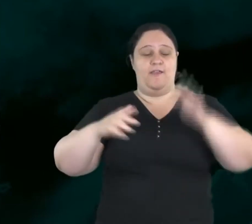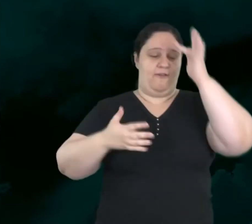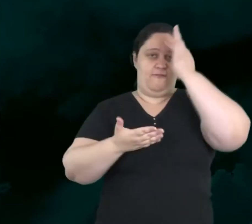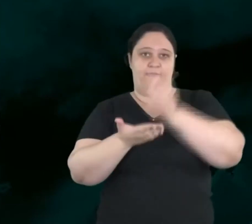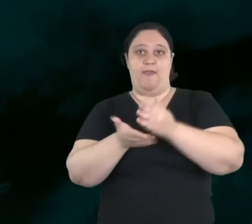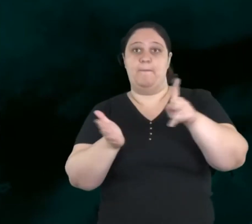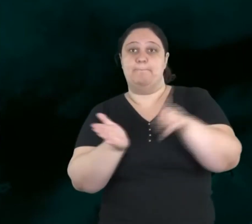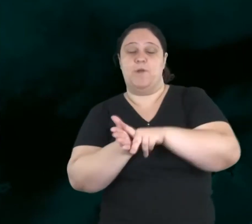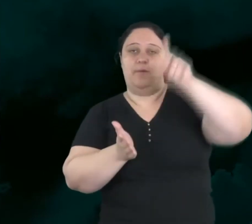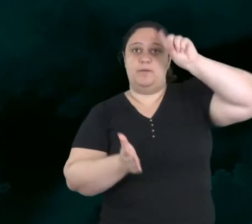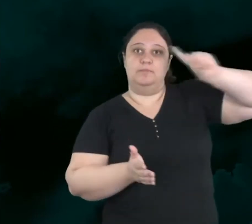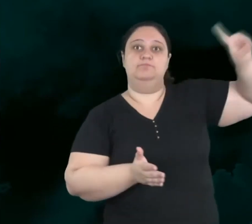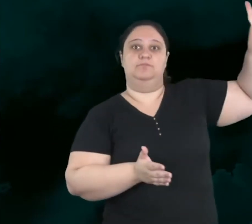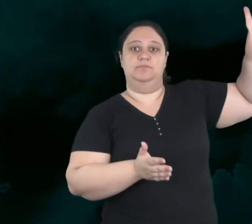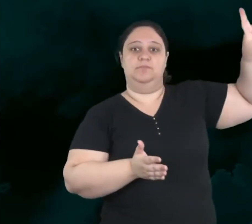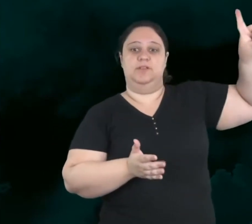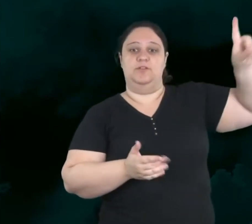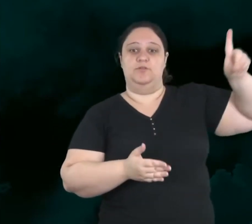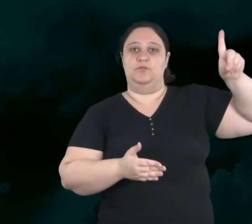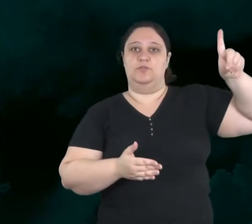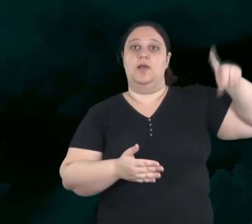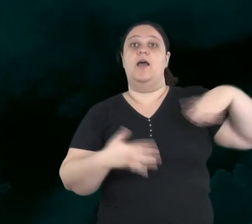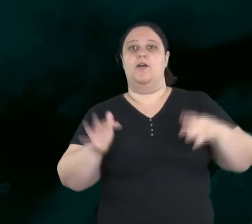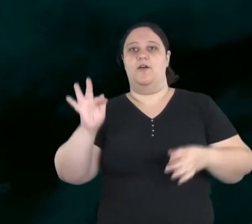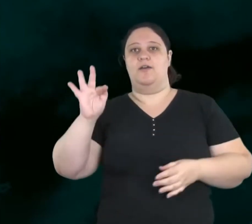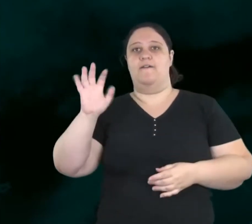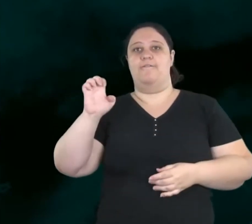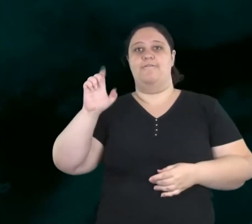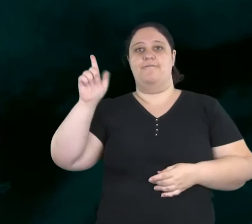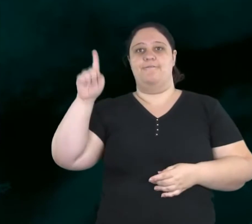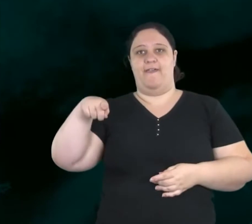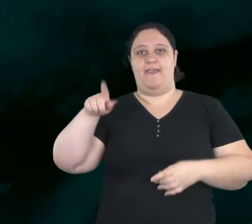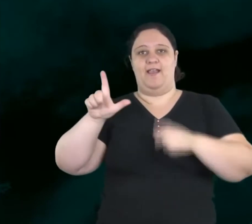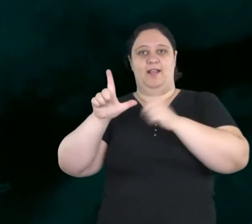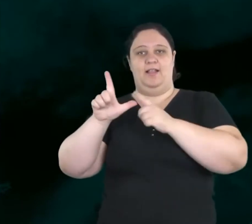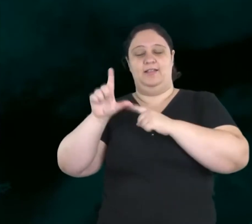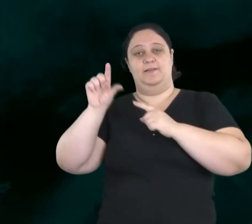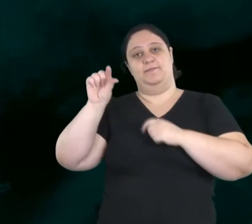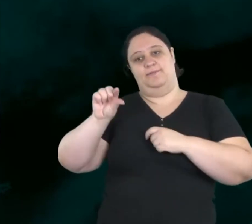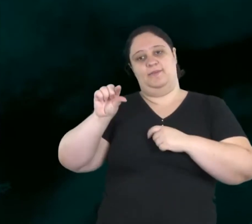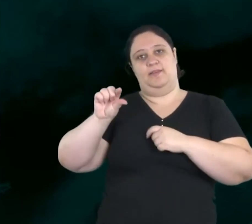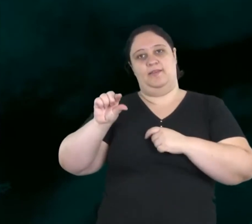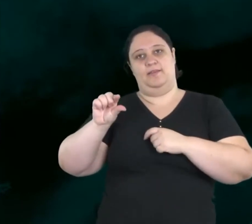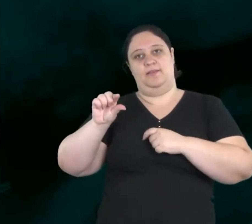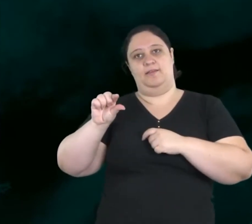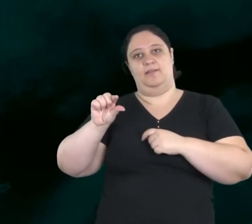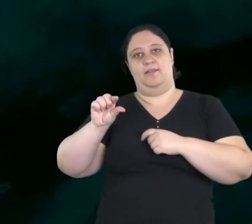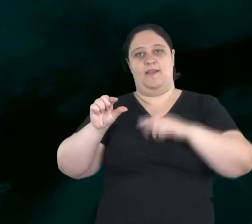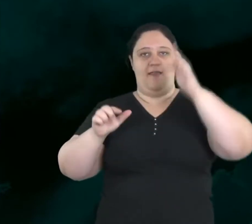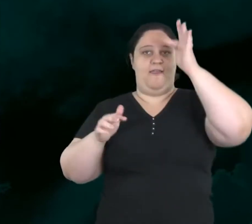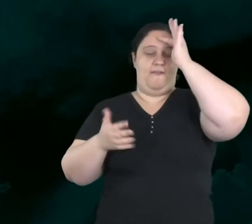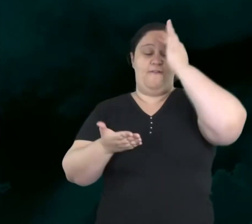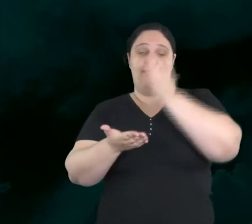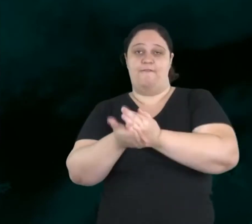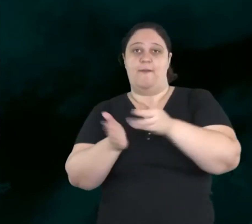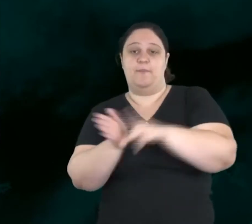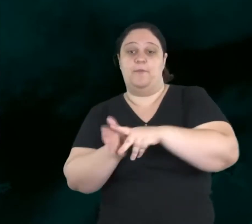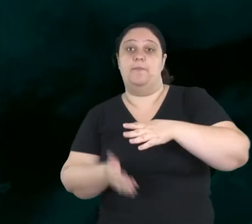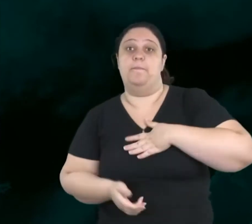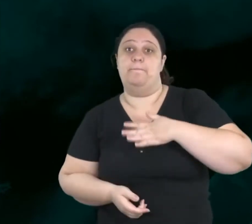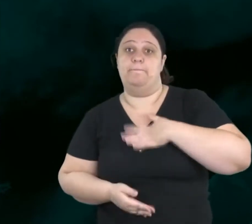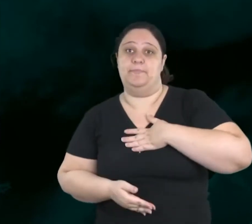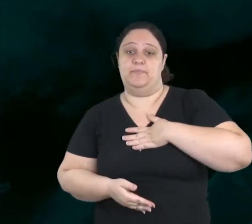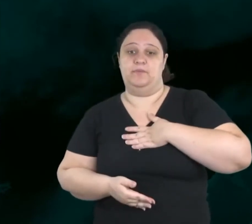subjetiva, né, foi gerada quando recebemos a palavra que trouxe Cristo para nosso coração